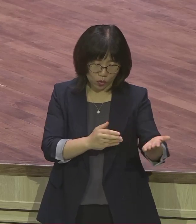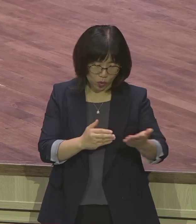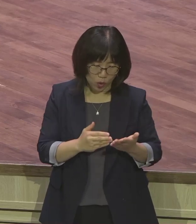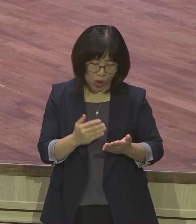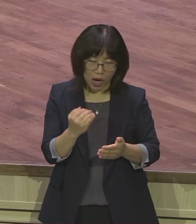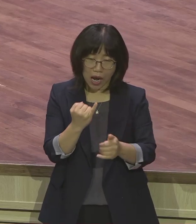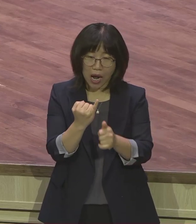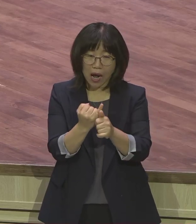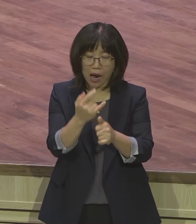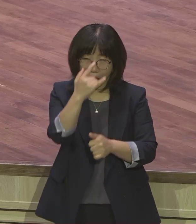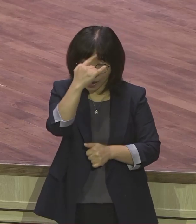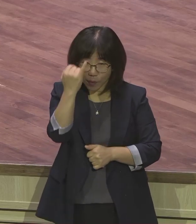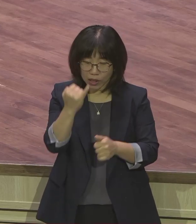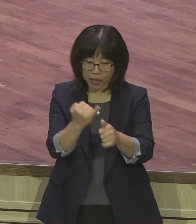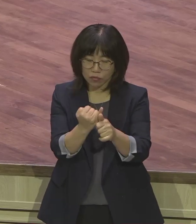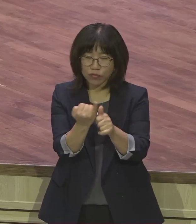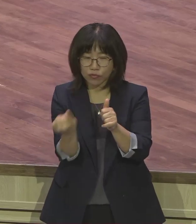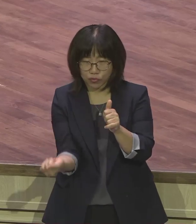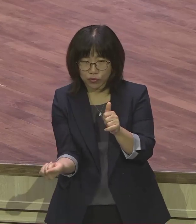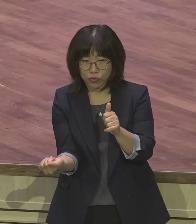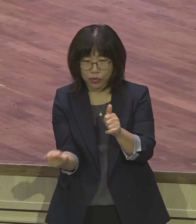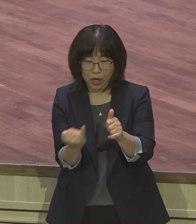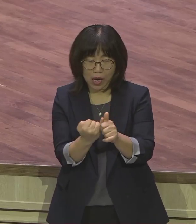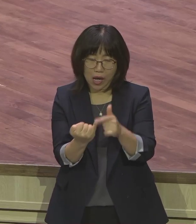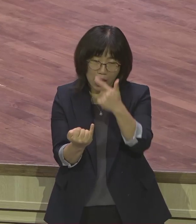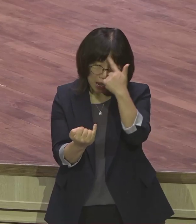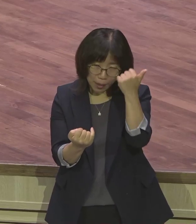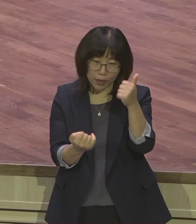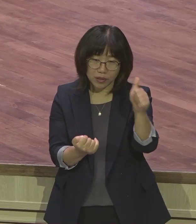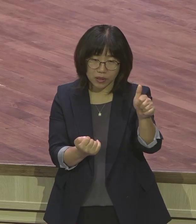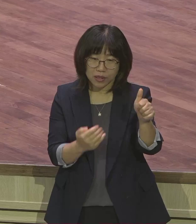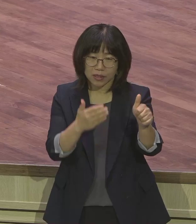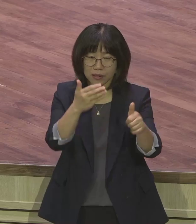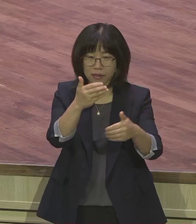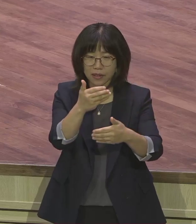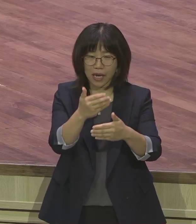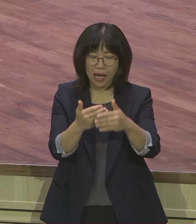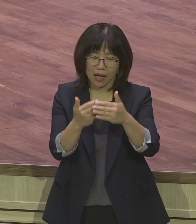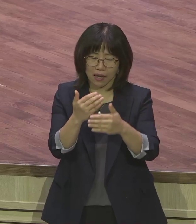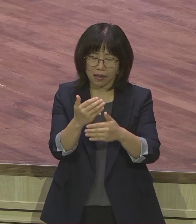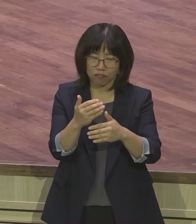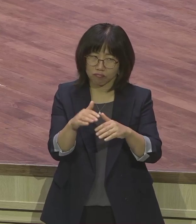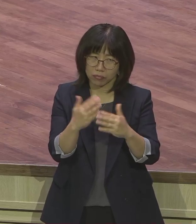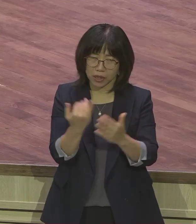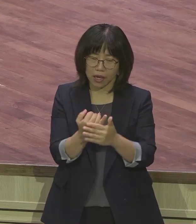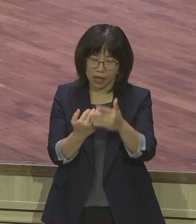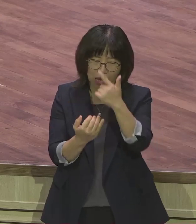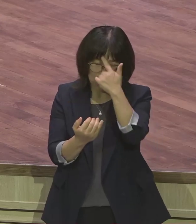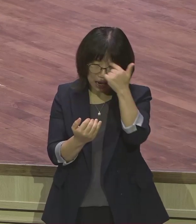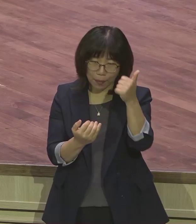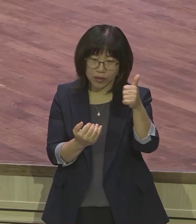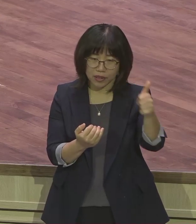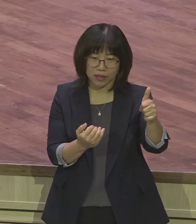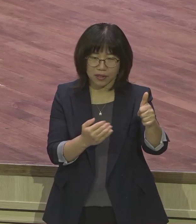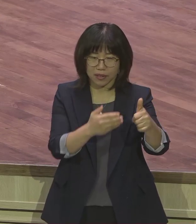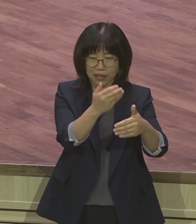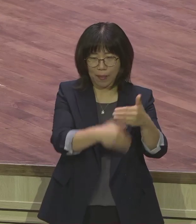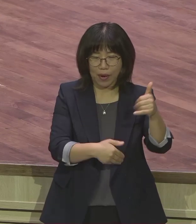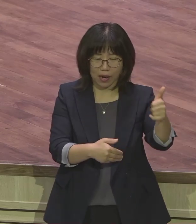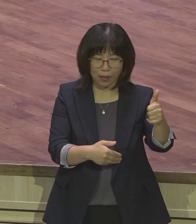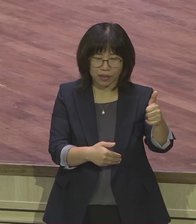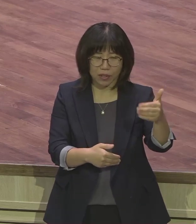죽었대요 할머니 먼저 갈대요 근데 이상하지 할머니가 오래 사는데 할아버지가 90살